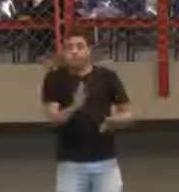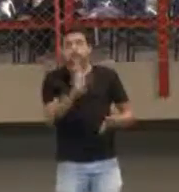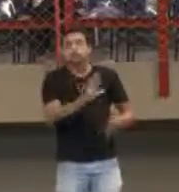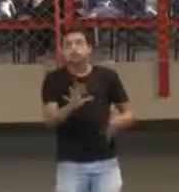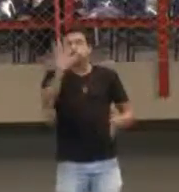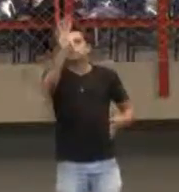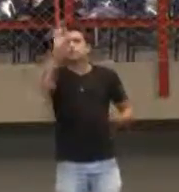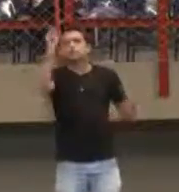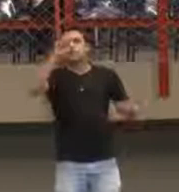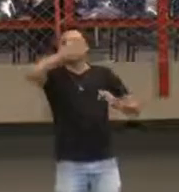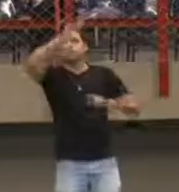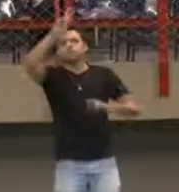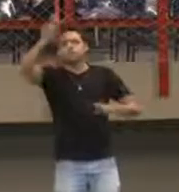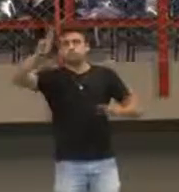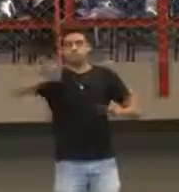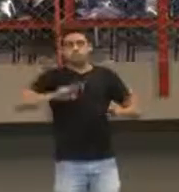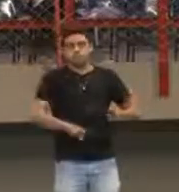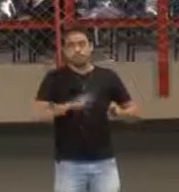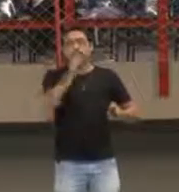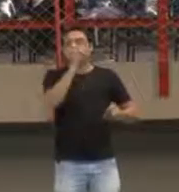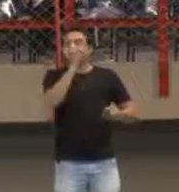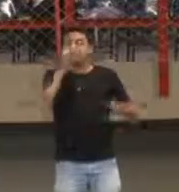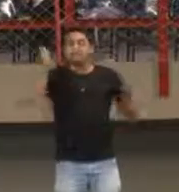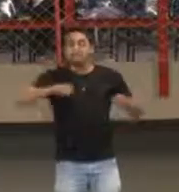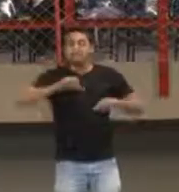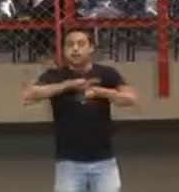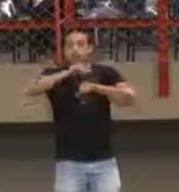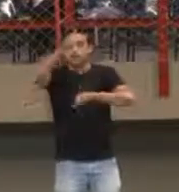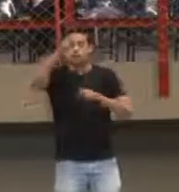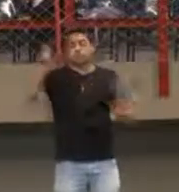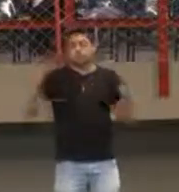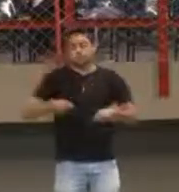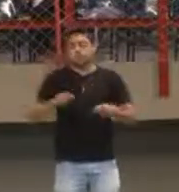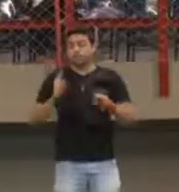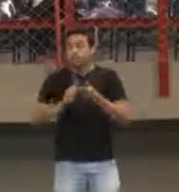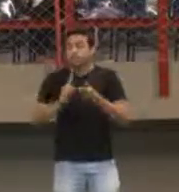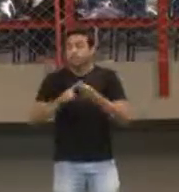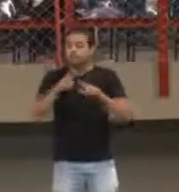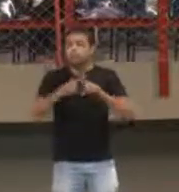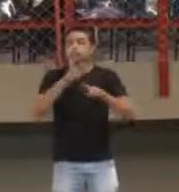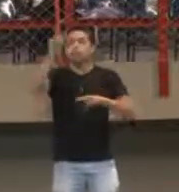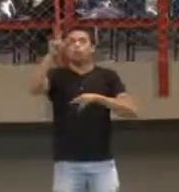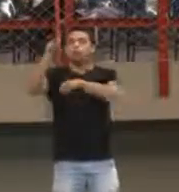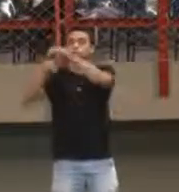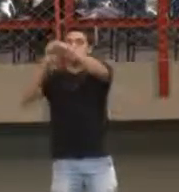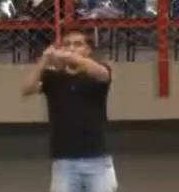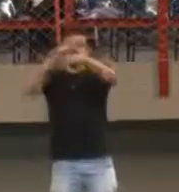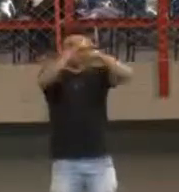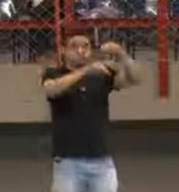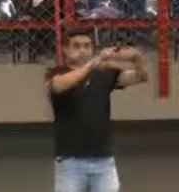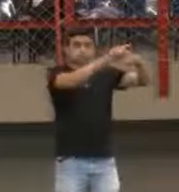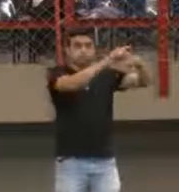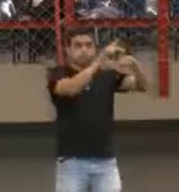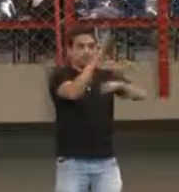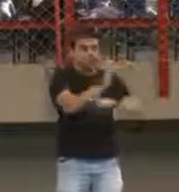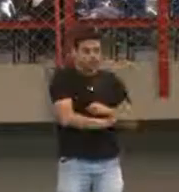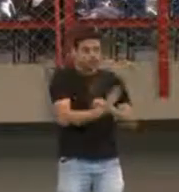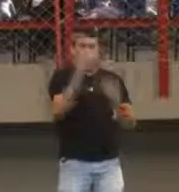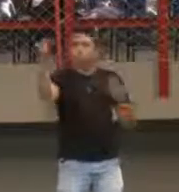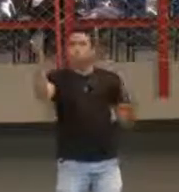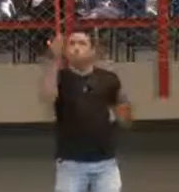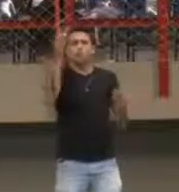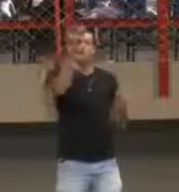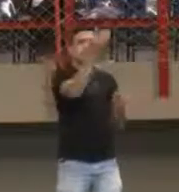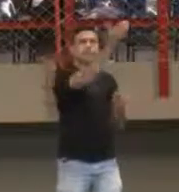boa diversificação. Pode ainda melhorar. Mas comparado com outros locais, nós estamos